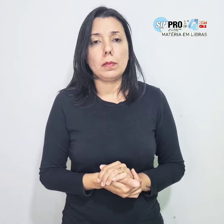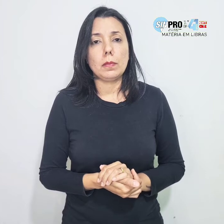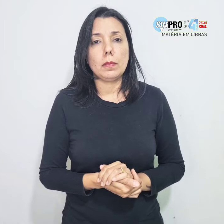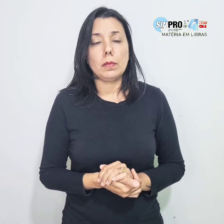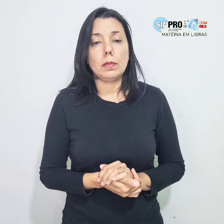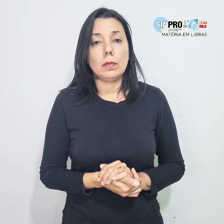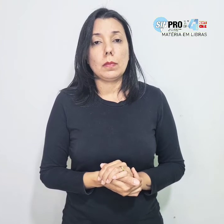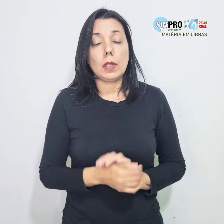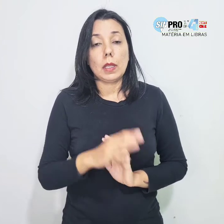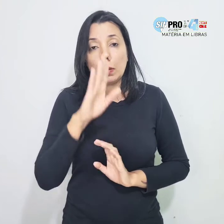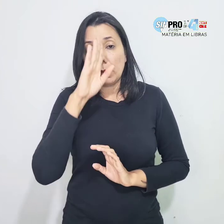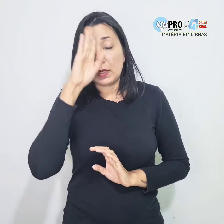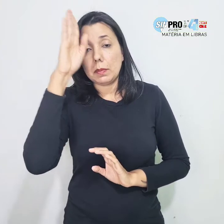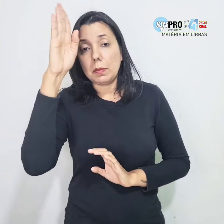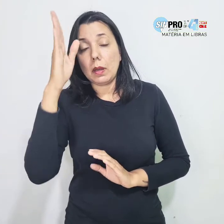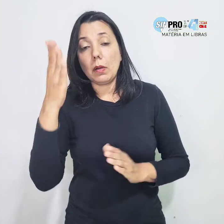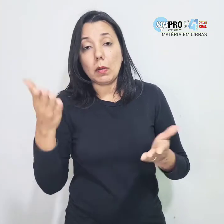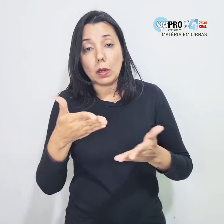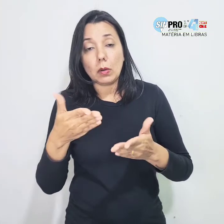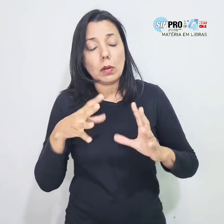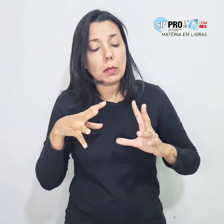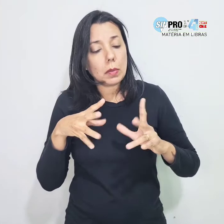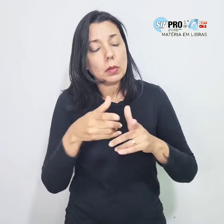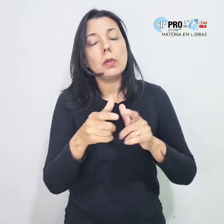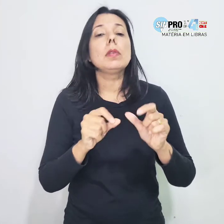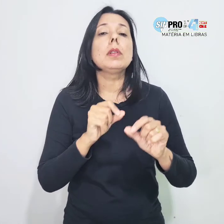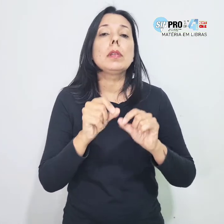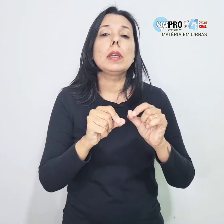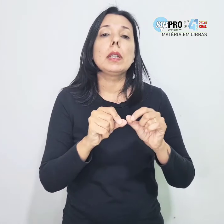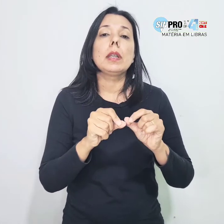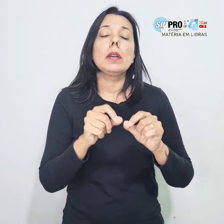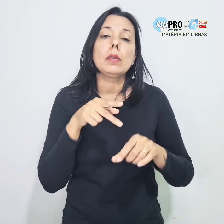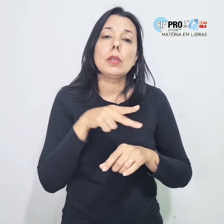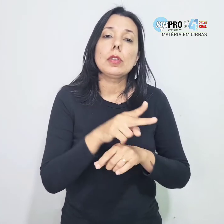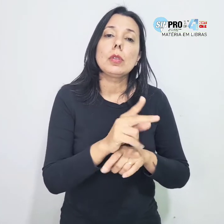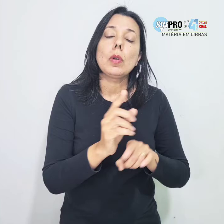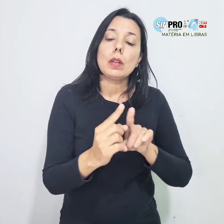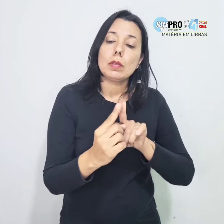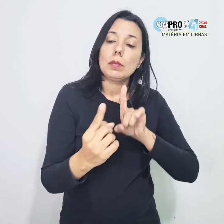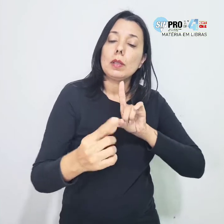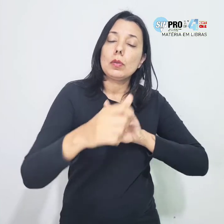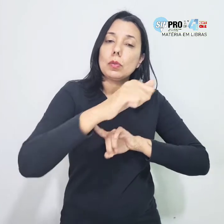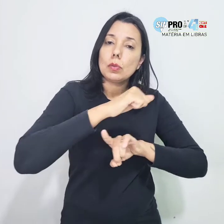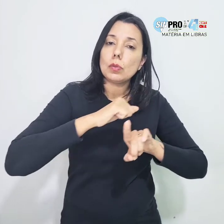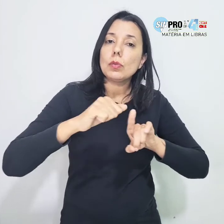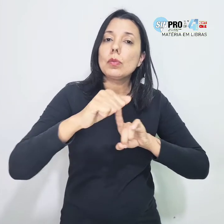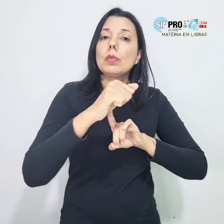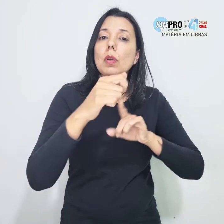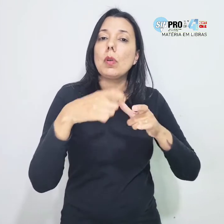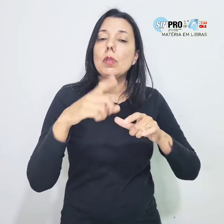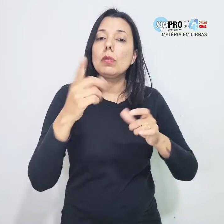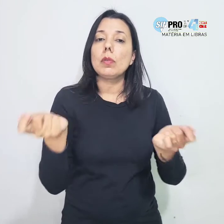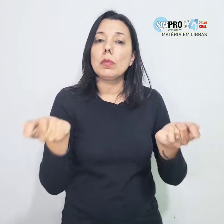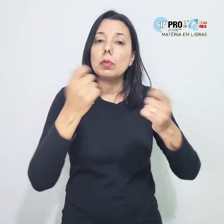A principal recomendação para todos é a de manter distanciamento social onde for possível e